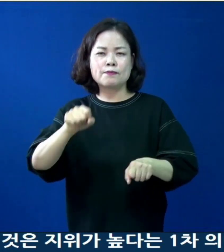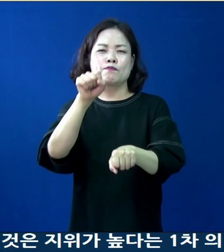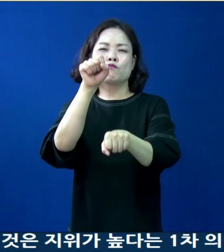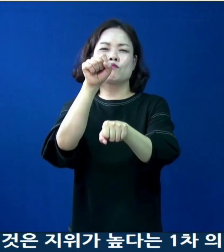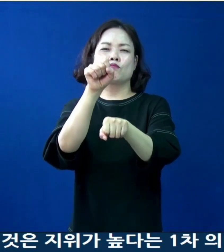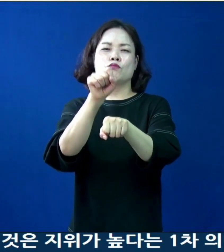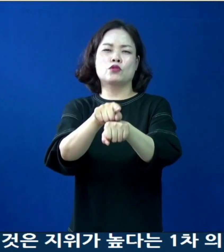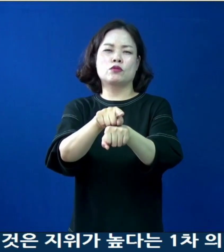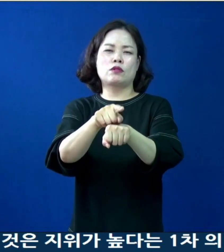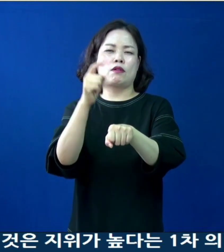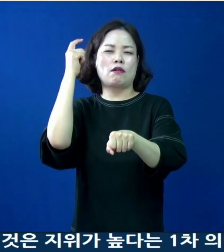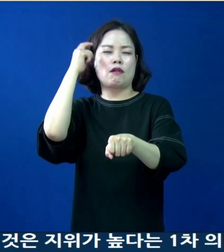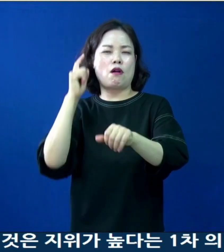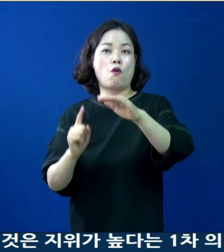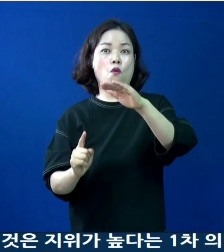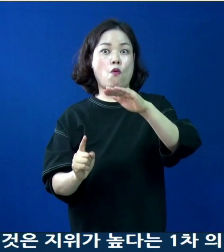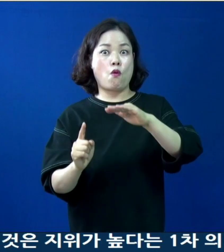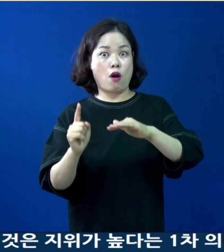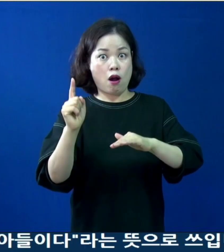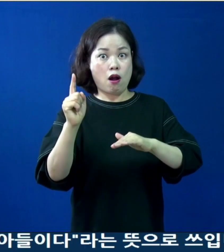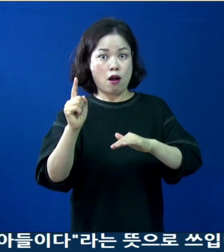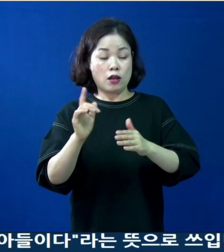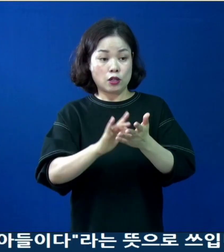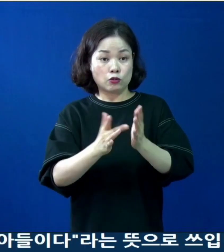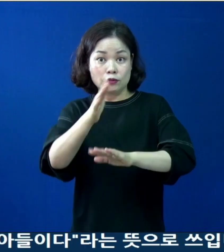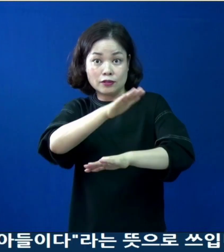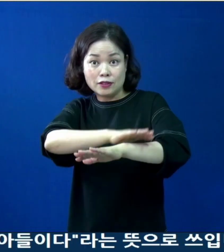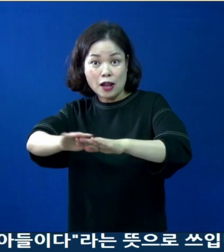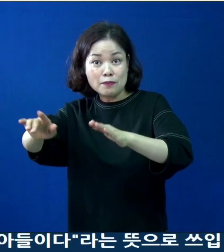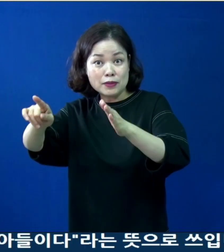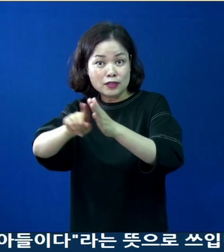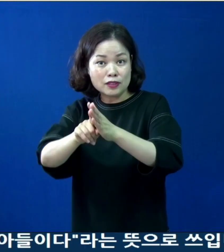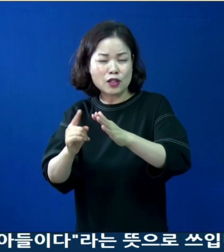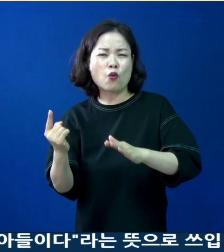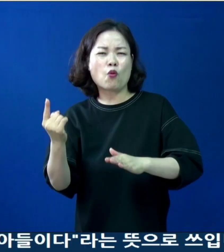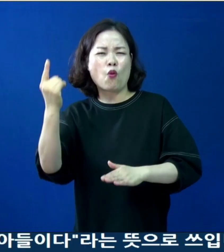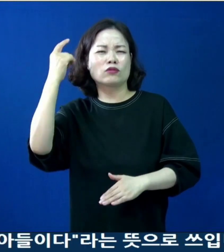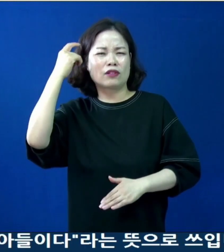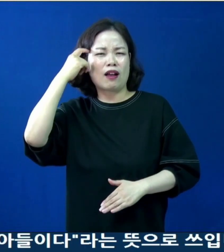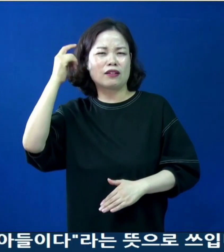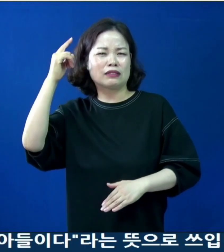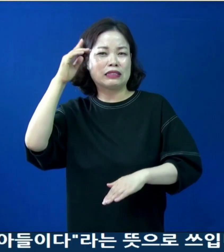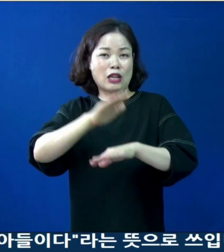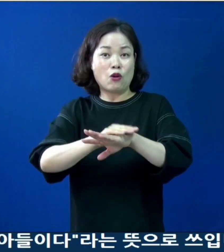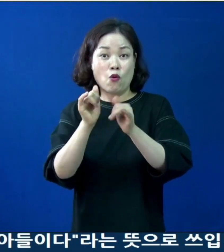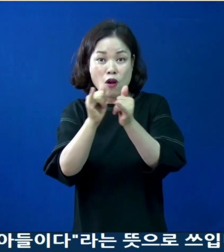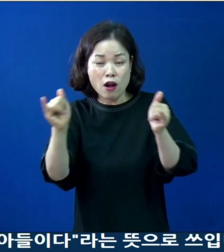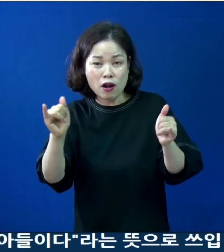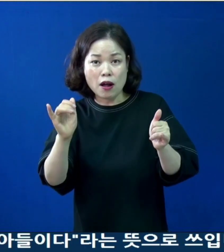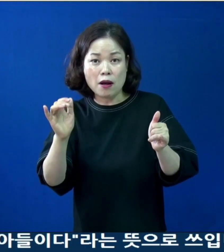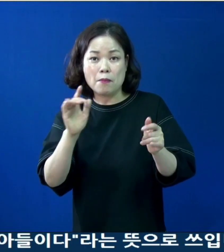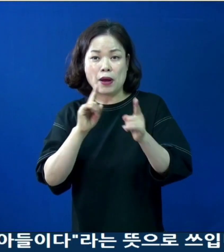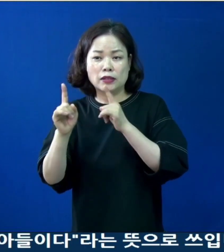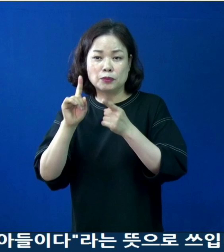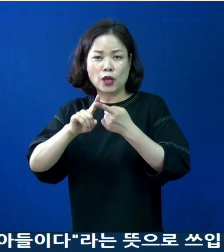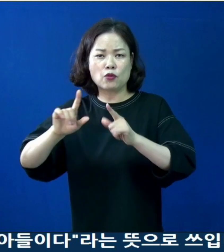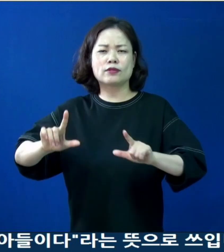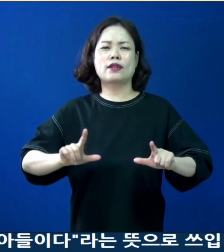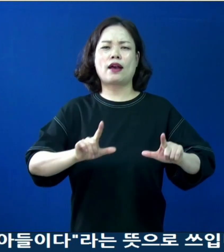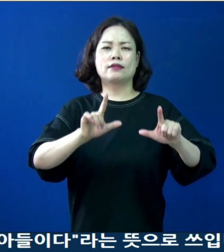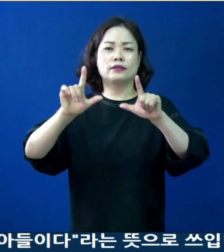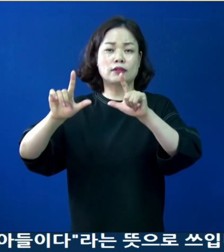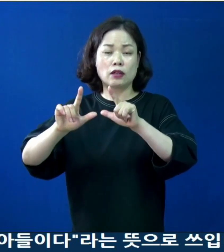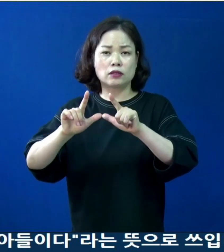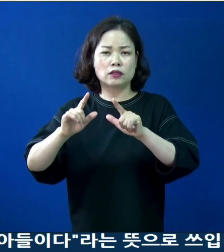품격이 고상한 겁니다. 예수 잘 믿는 사람은 고상해져야 됩니다. 우리가 정말 말씀대로 살아가는 사람들은 그 모습이